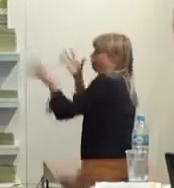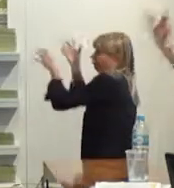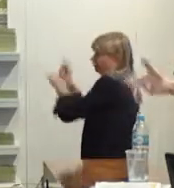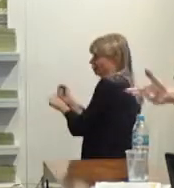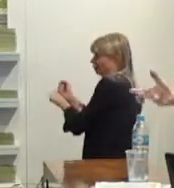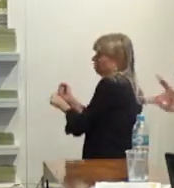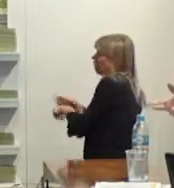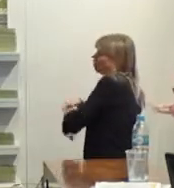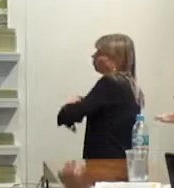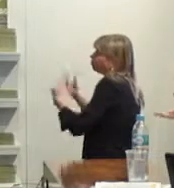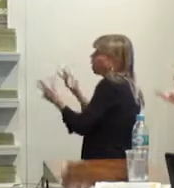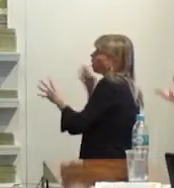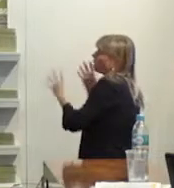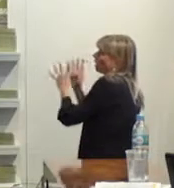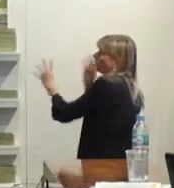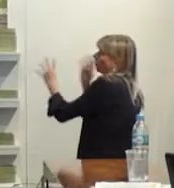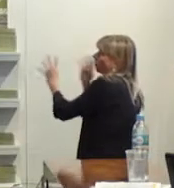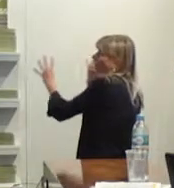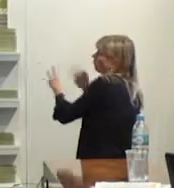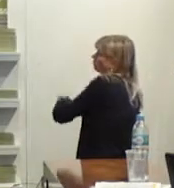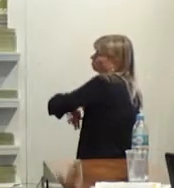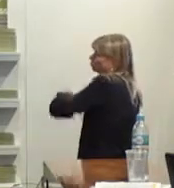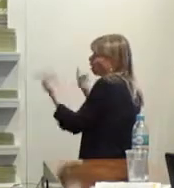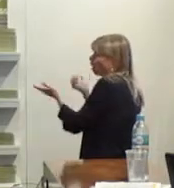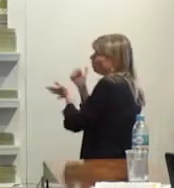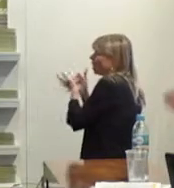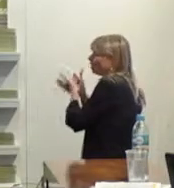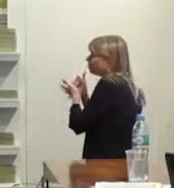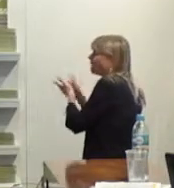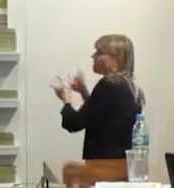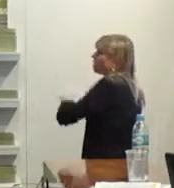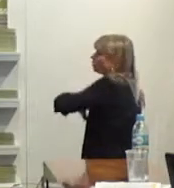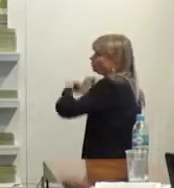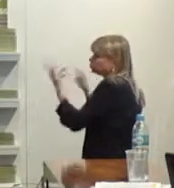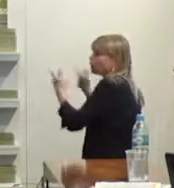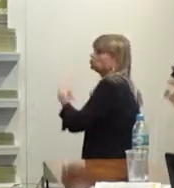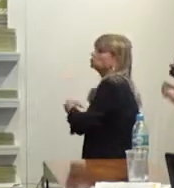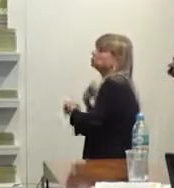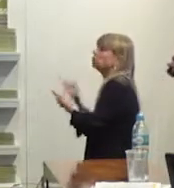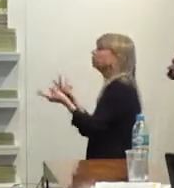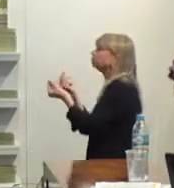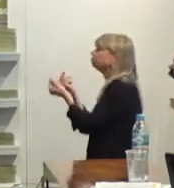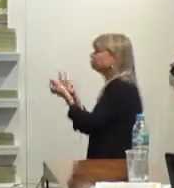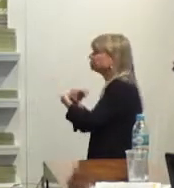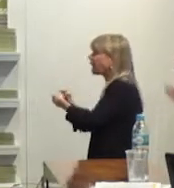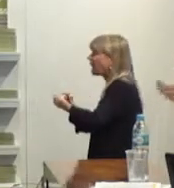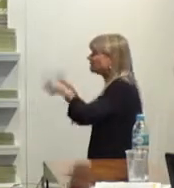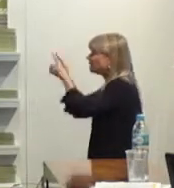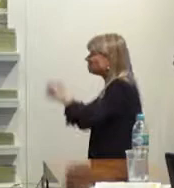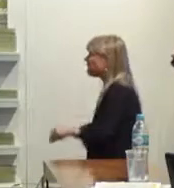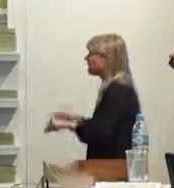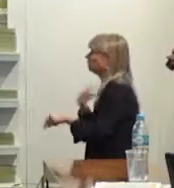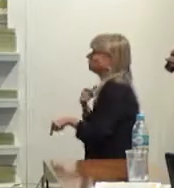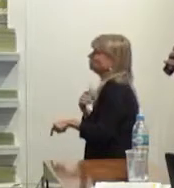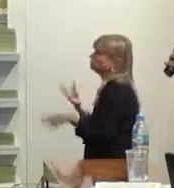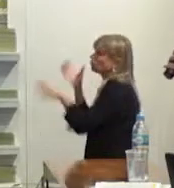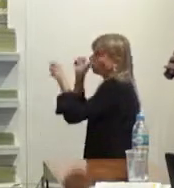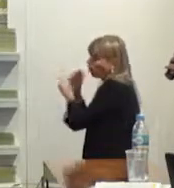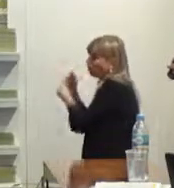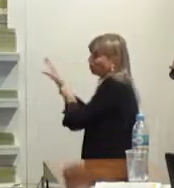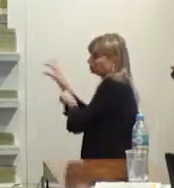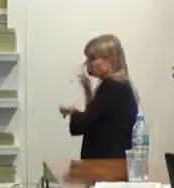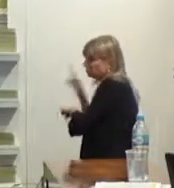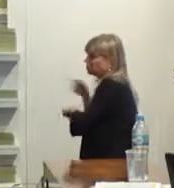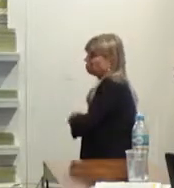pesar de que viaje peor, por una cuestión económica. Pero también esto es negativo, no solo en términos del bolsillo